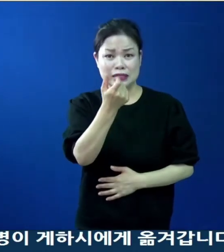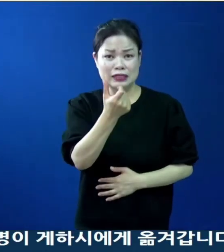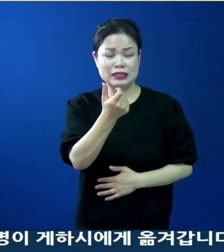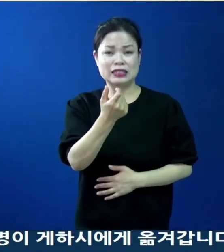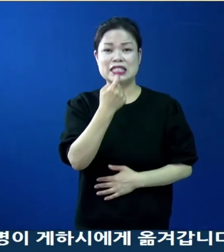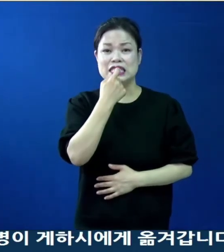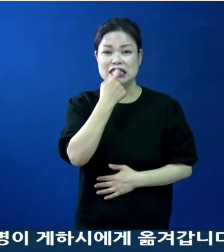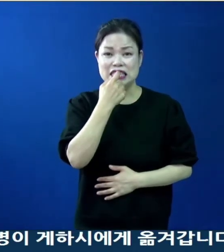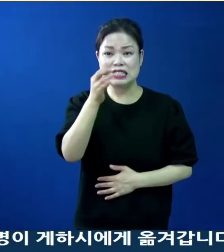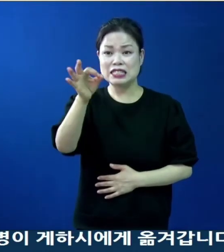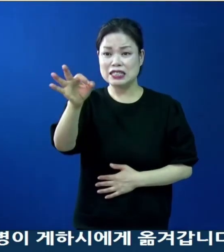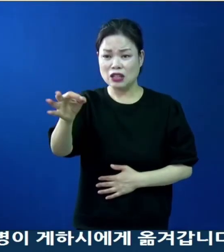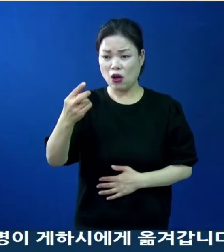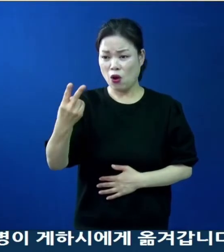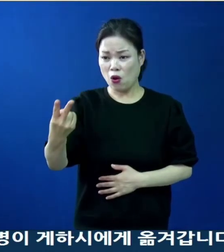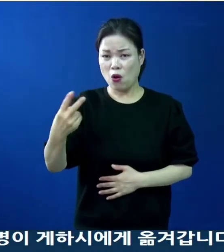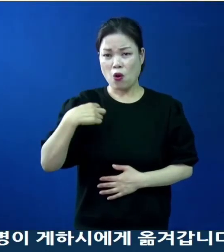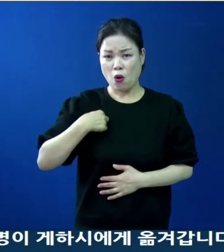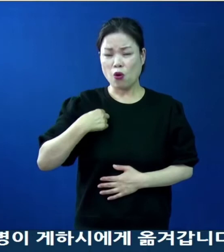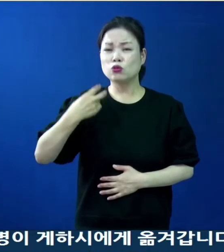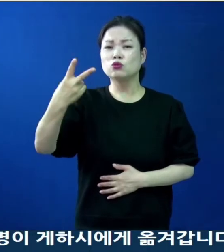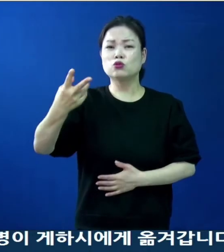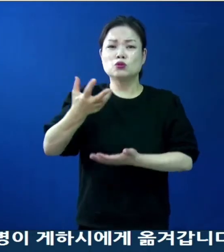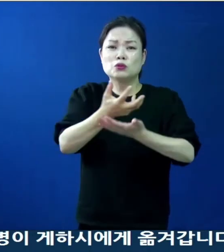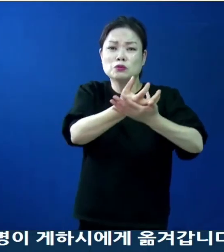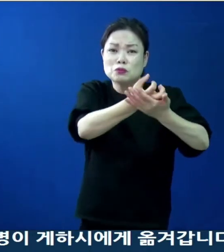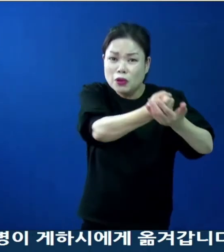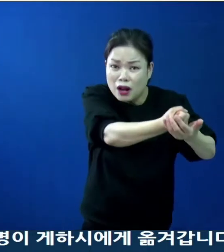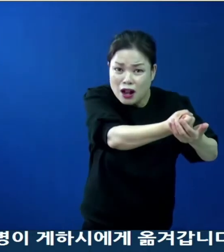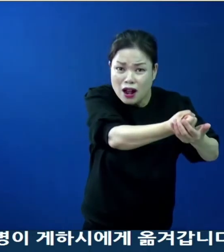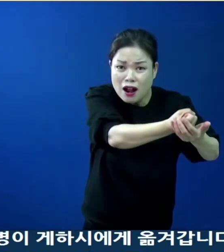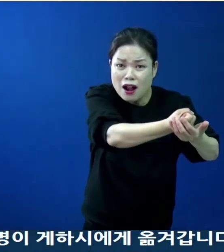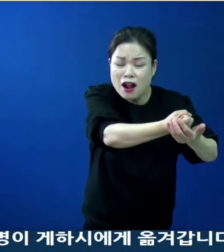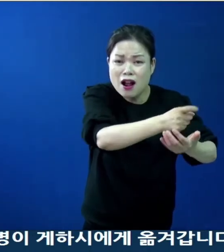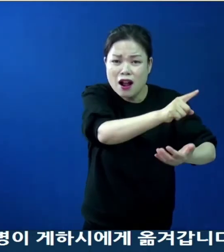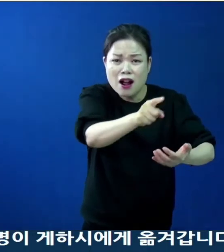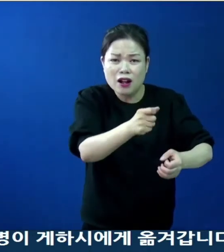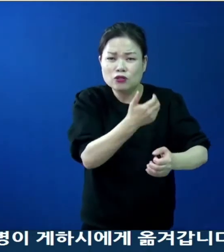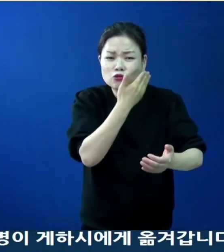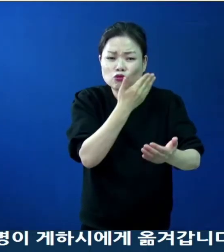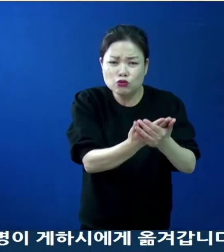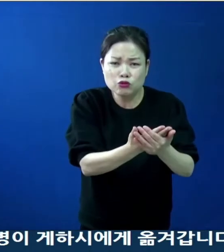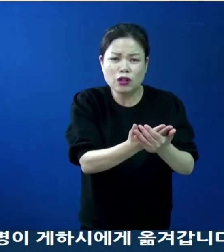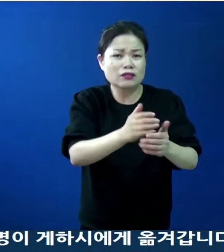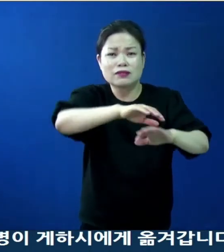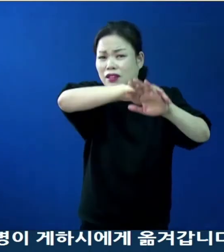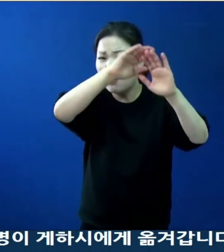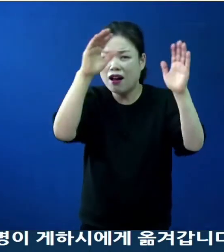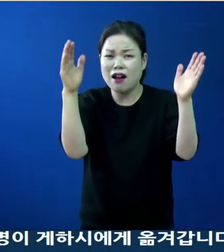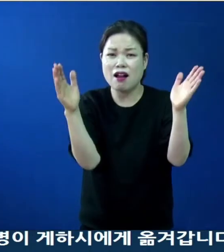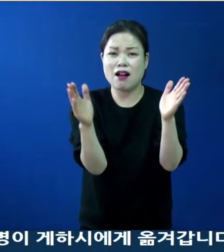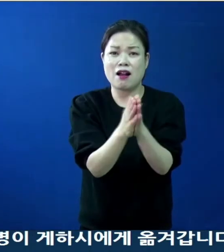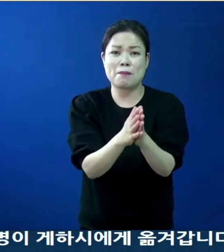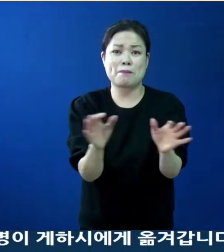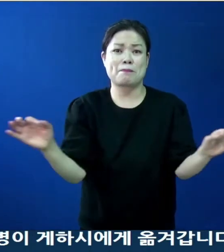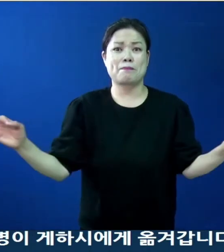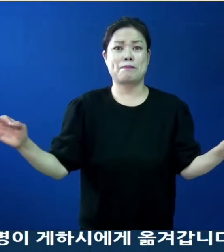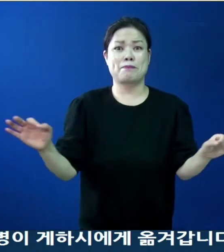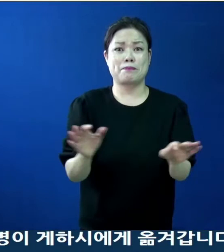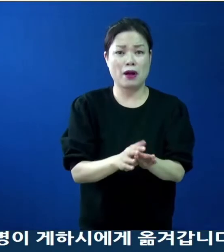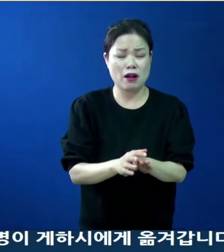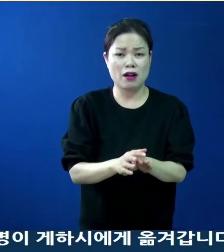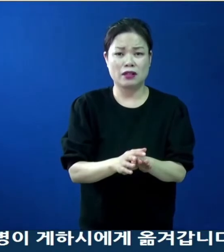은 2달란트와 옷 2벌을 소유하고 정말 고귀한 것들을 다 잃어버리는 겁니다.